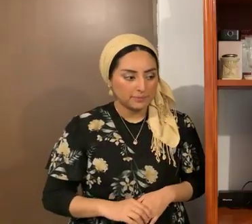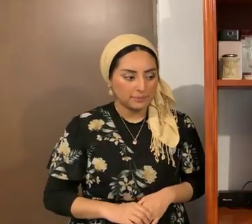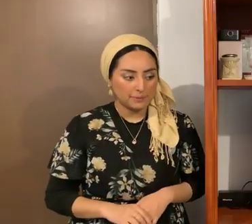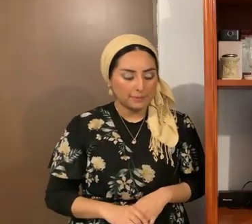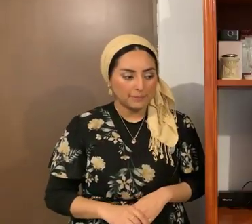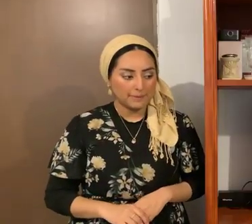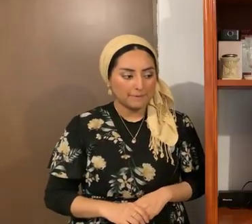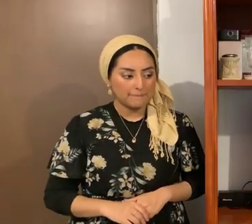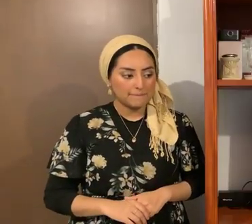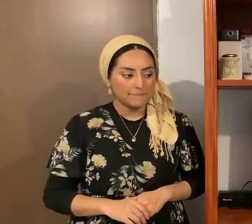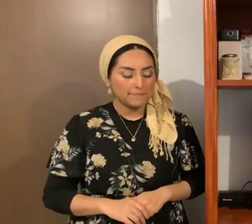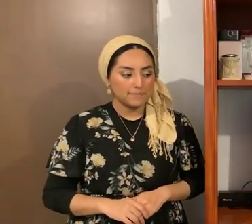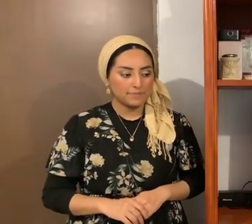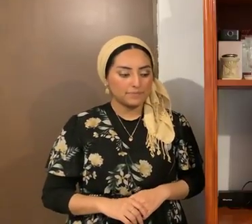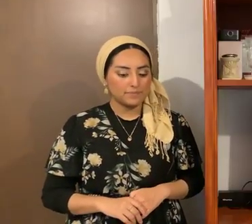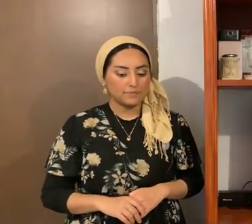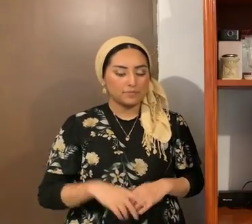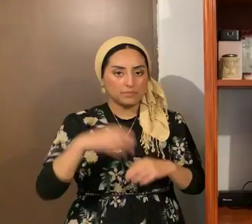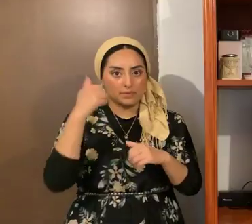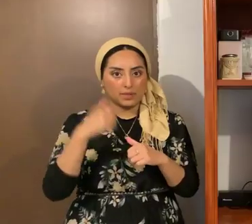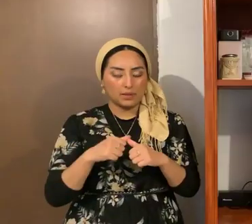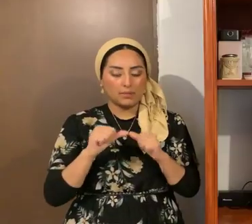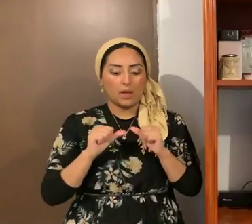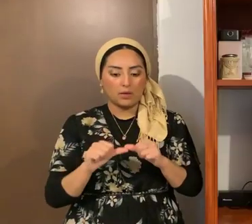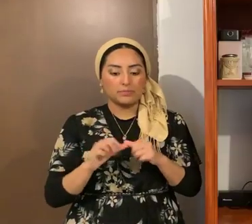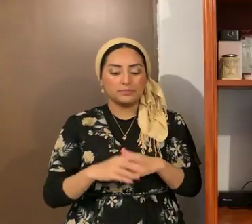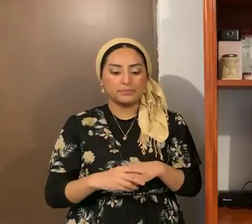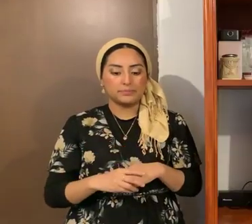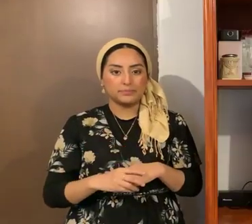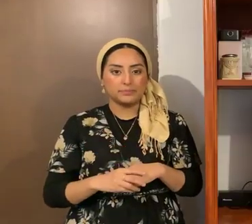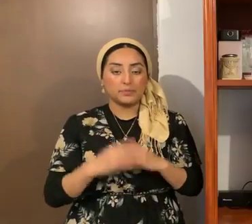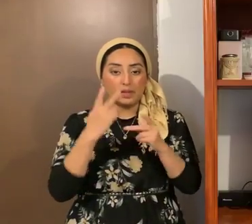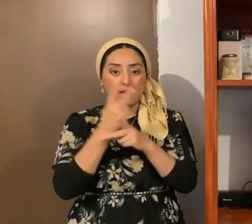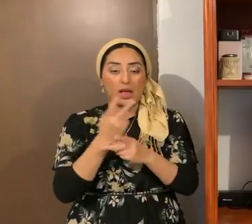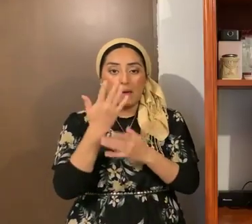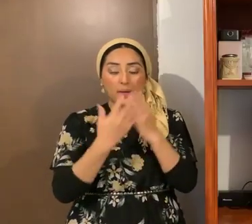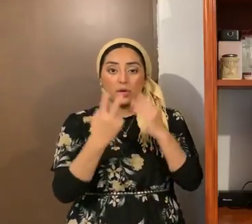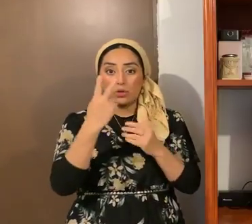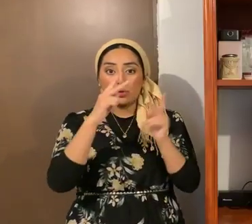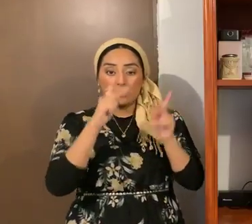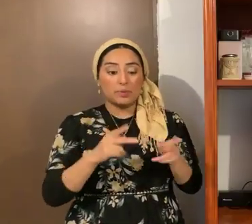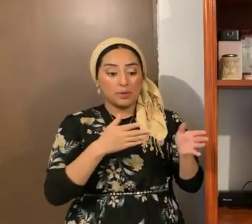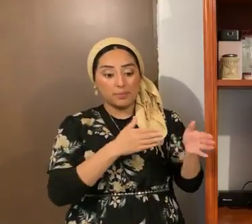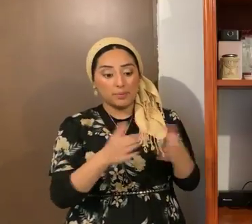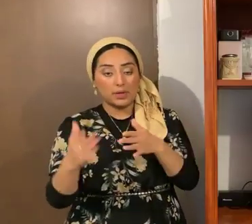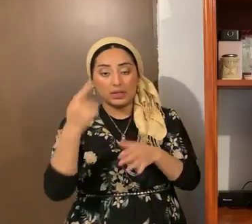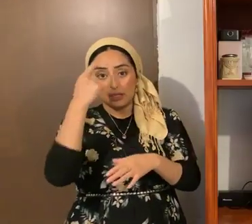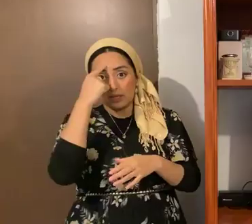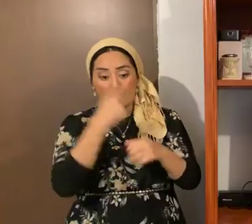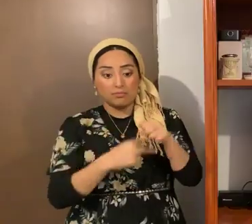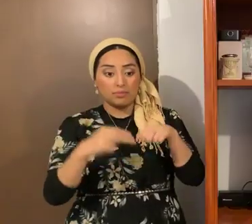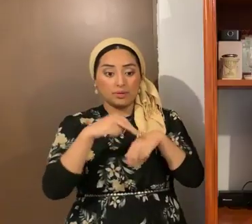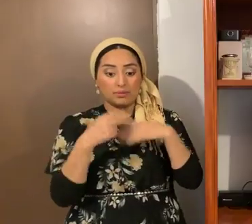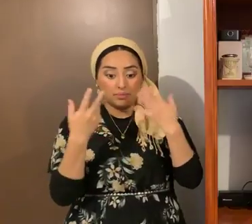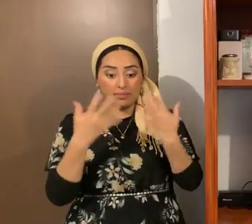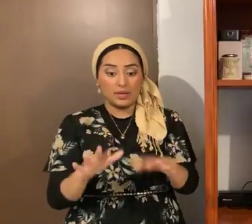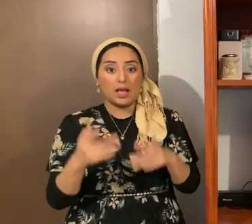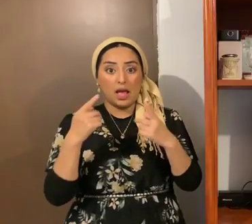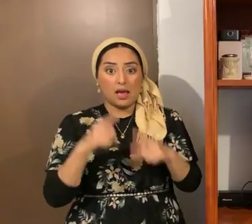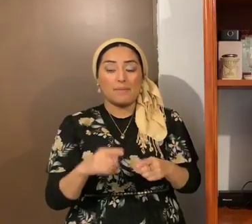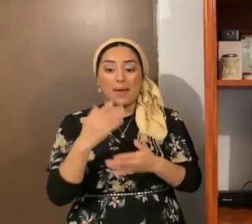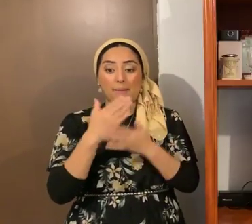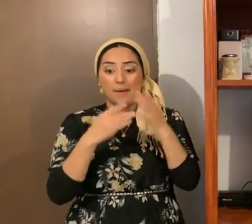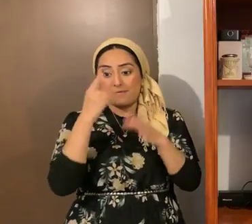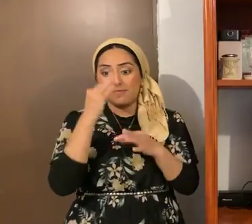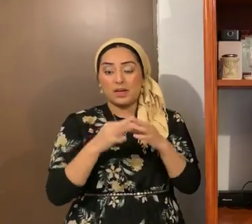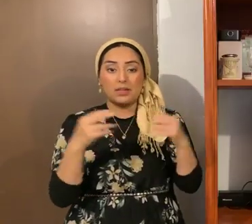esto, tremendo, eso tengámoslo en cuenta, ¿sí? Que se desviaron de la verdad, diciendo que la resurrección ya se efectuó y trastornan la fe